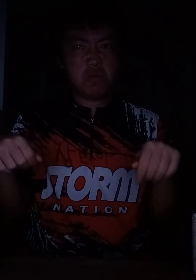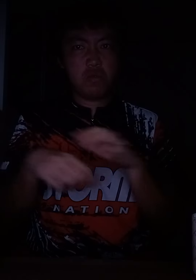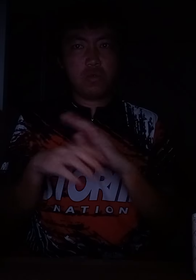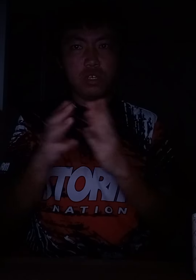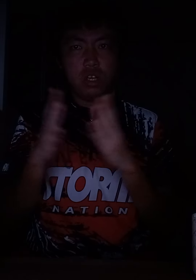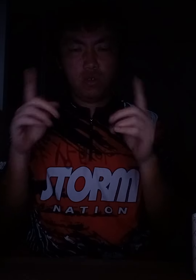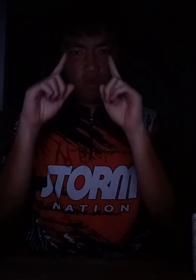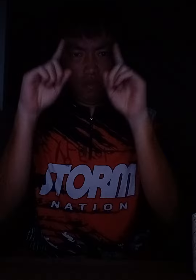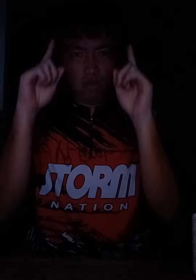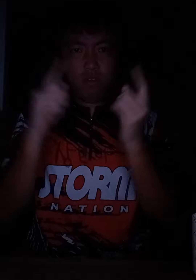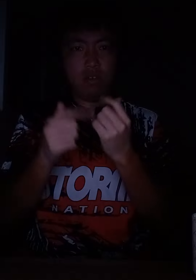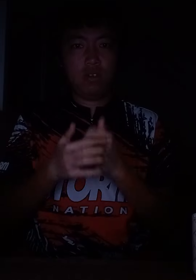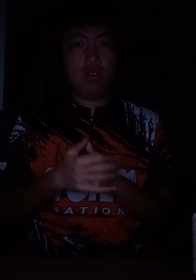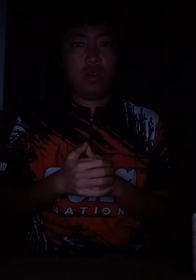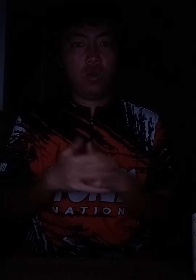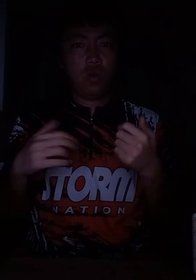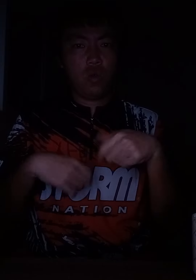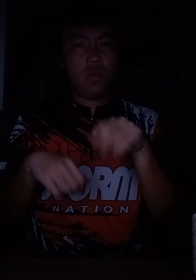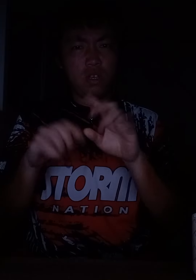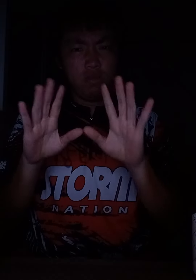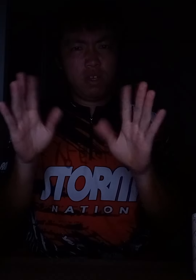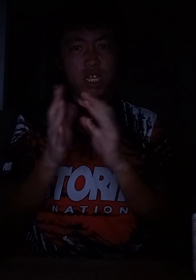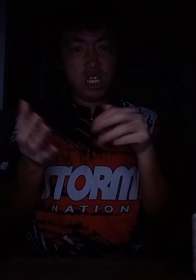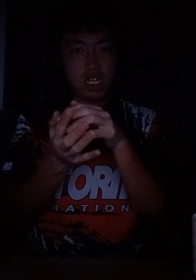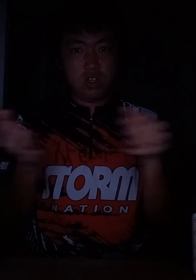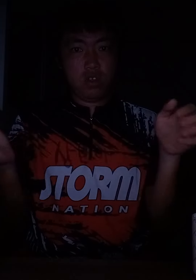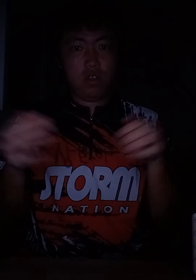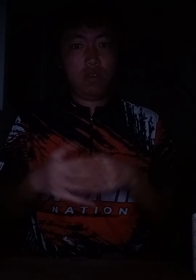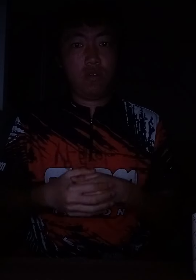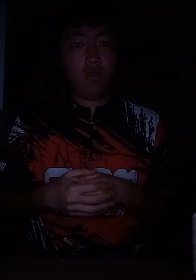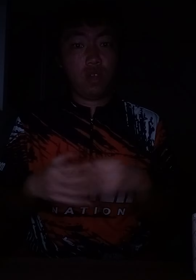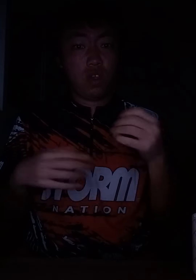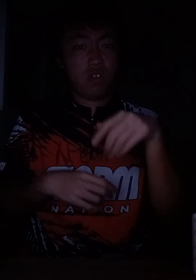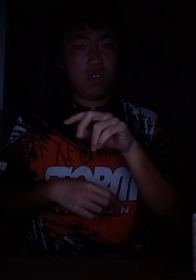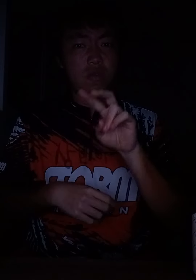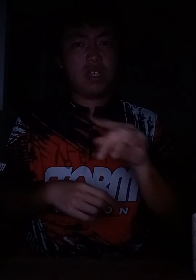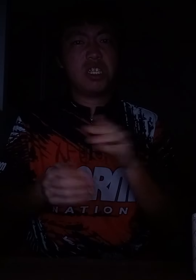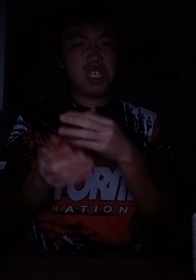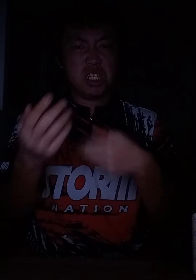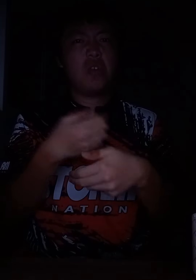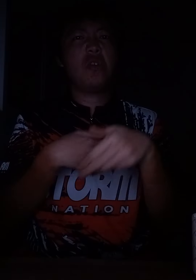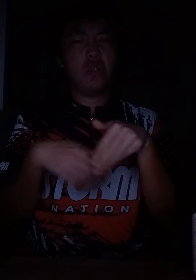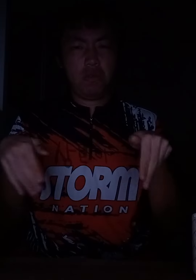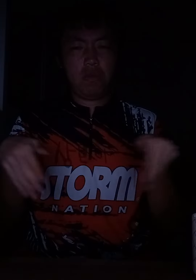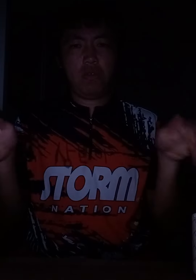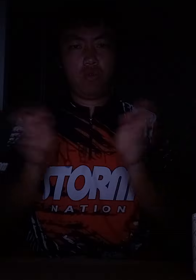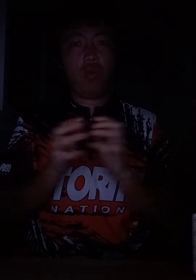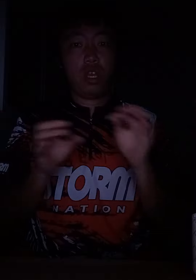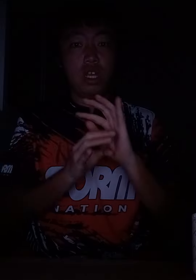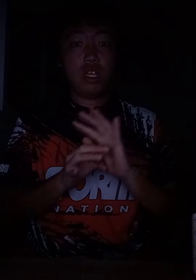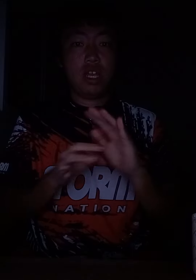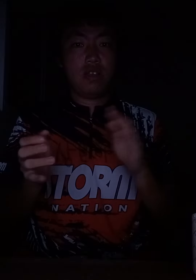화를 냈다고 합니다. 소란은 10분 가까이 이어졌습니다. 차량 운행도 잇따라 지연됐고요. 코레일 측은 일단 A씨를